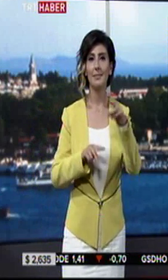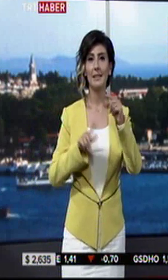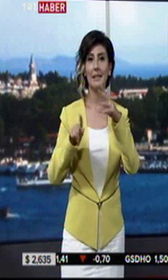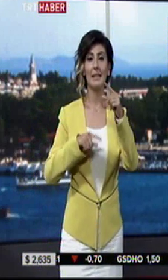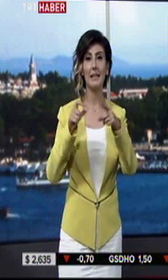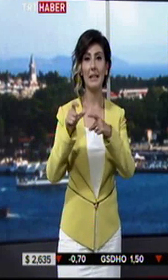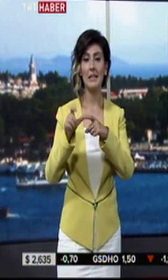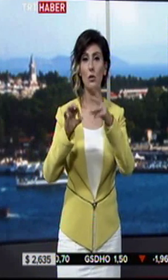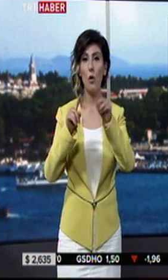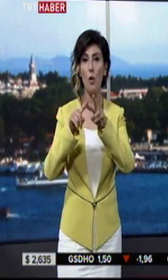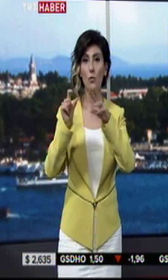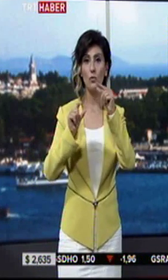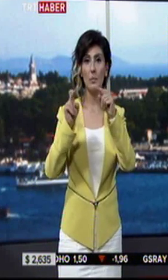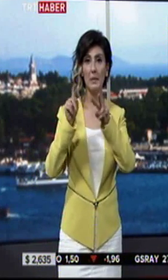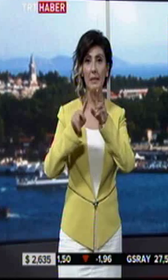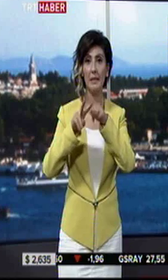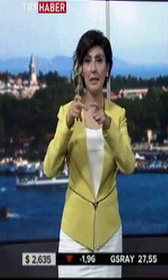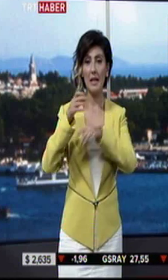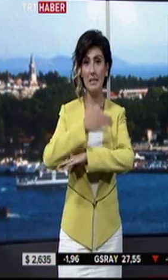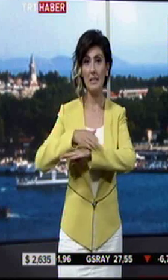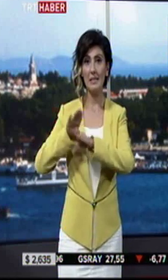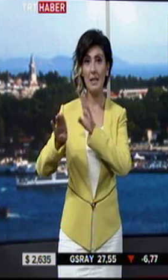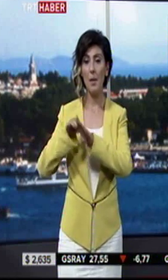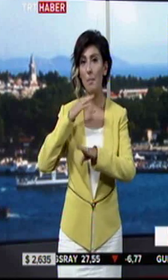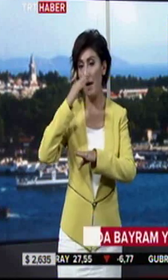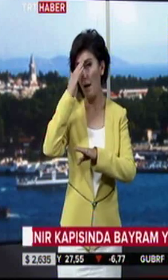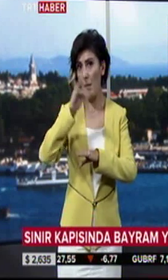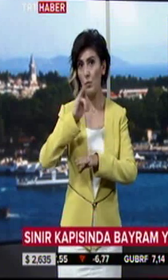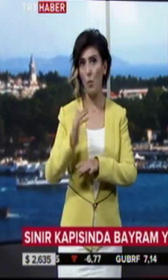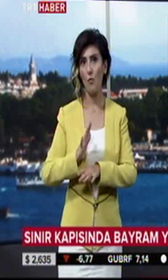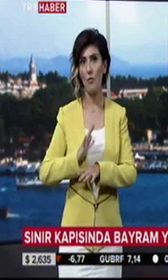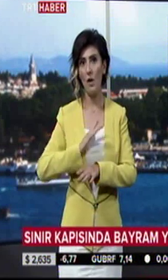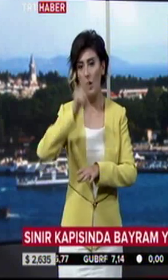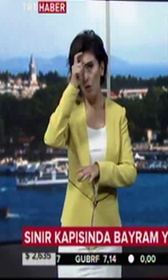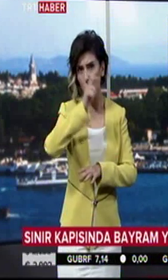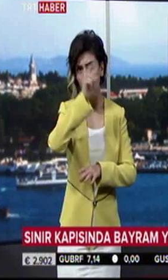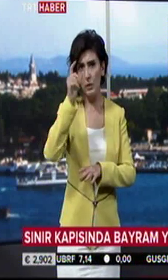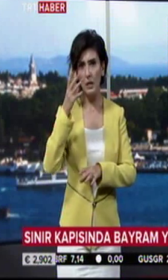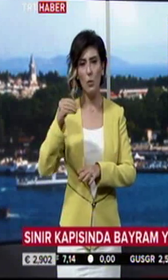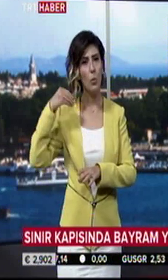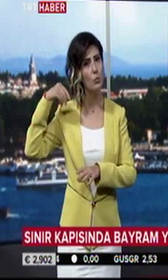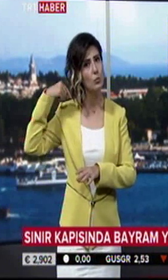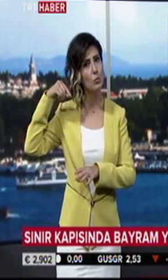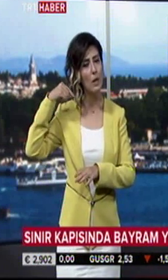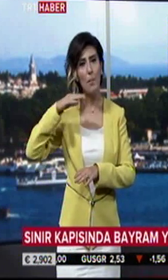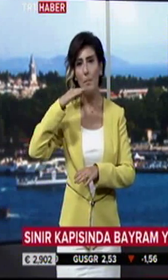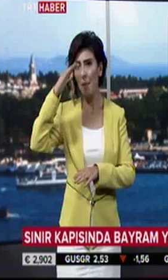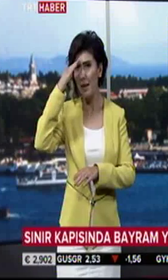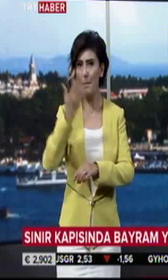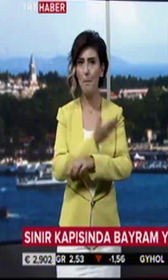Kilis, Öncü Pınar sınır kapısında bayram yoğunluğu yaşanıyor. Türkiye'de bulunan Suriyeliler bayramı